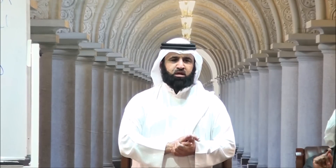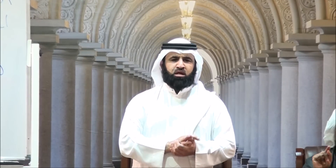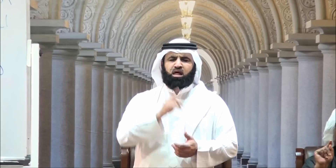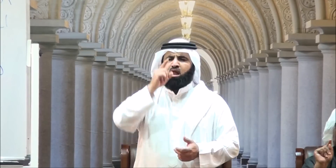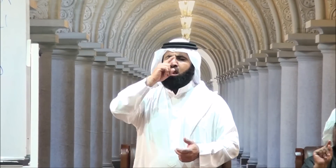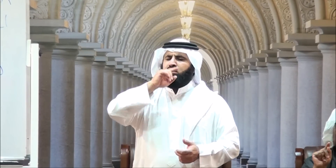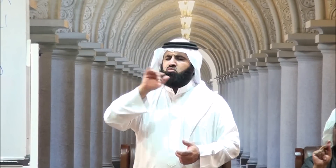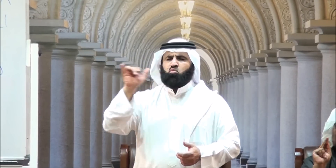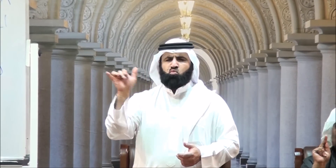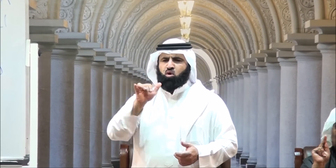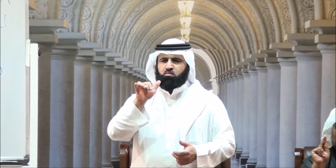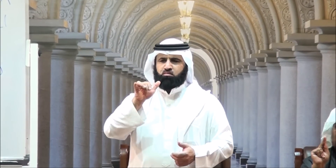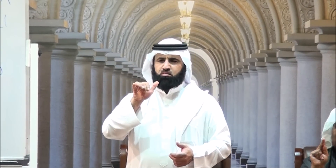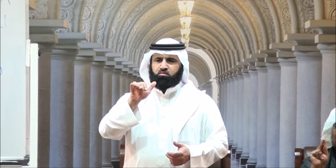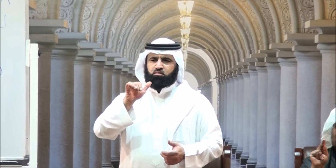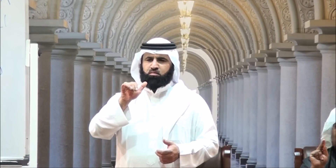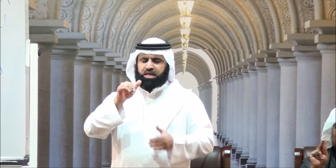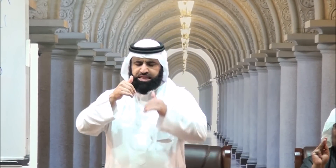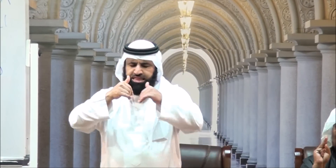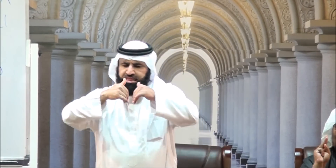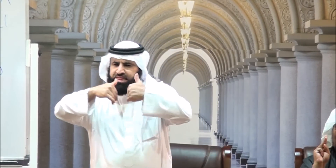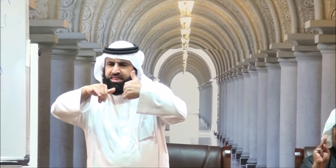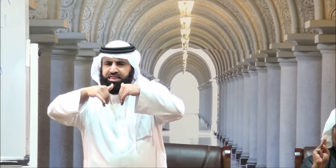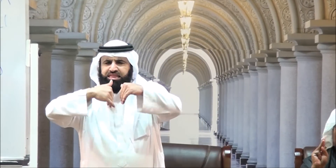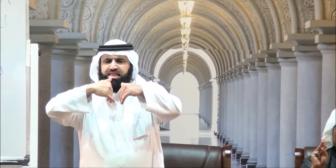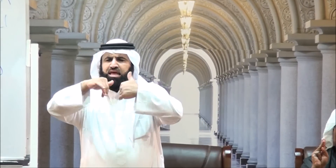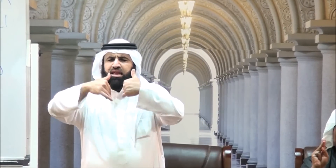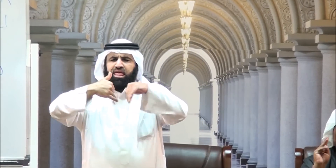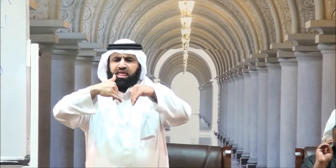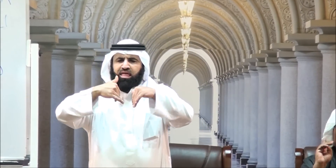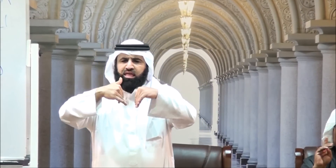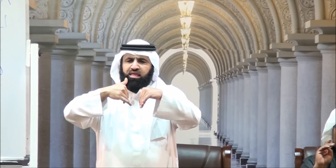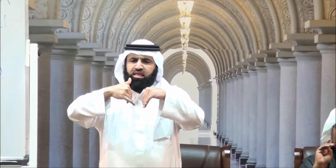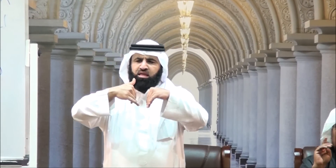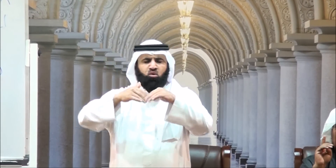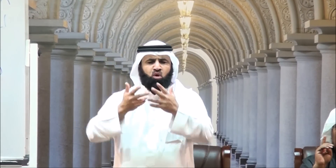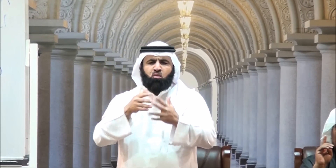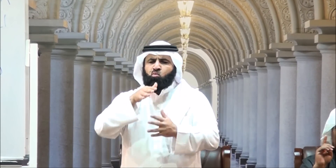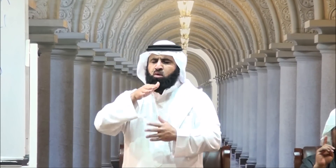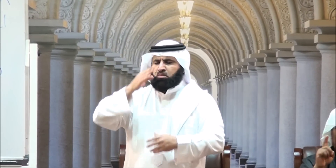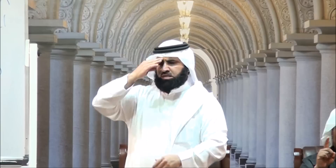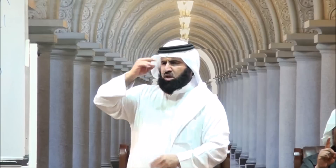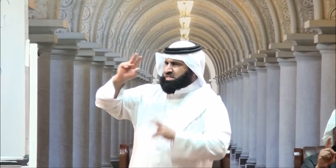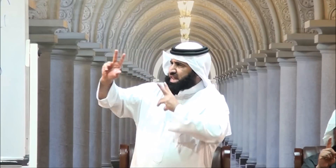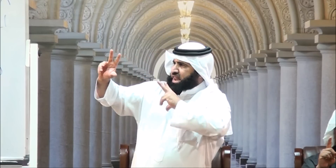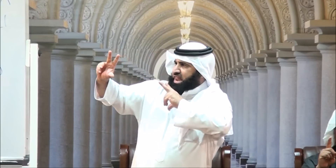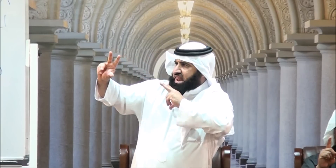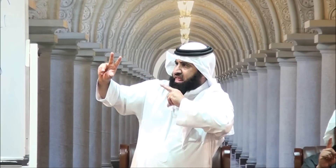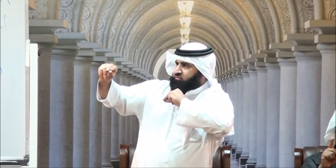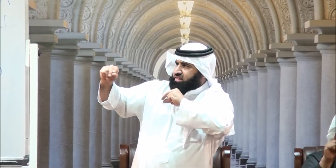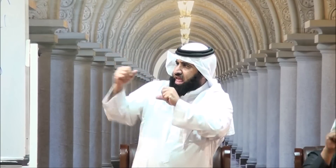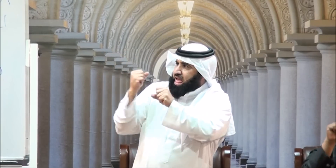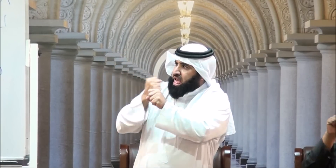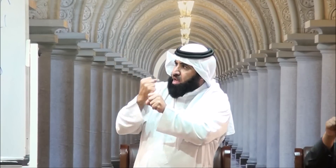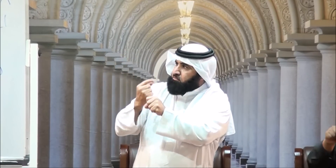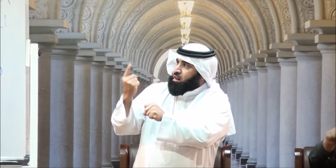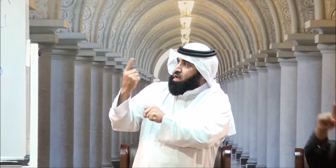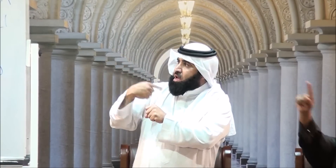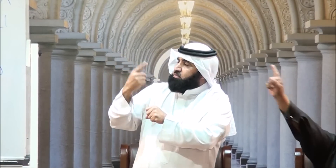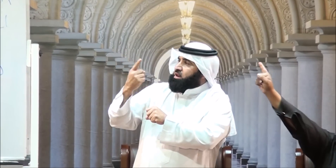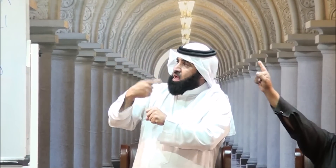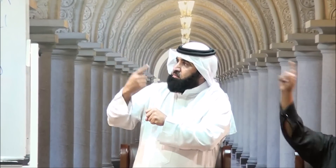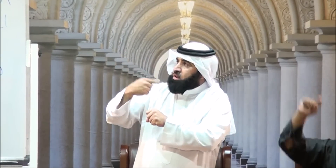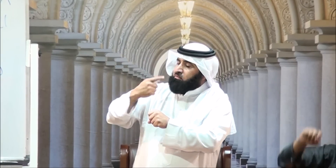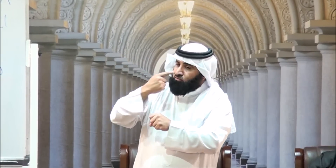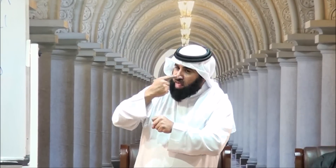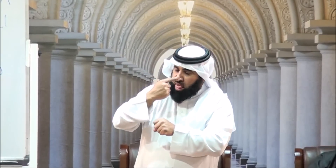عليك بسنة وطريقة وأوامر النبي صلى الله عليه وسلم تكون سعيد